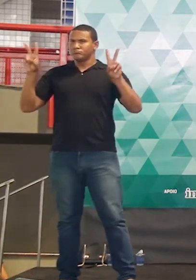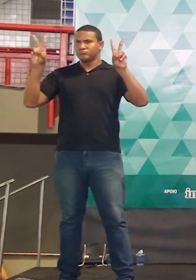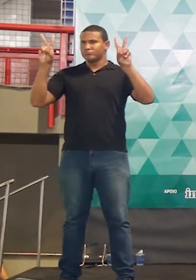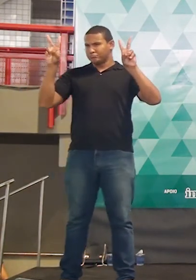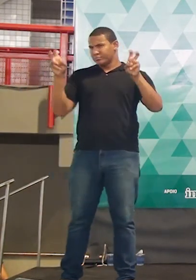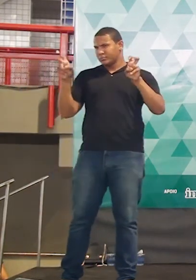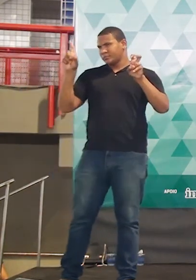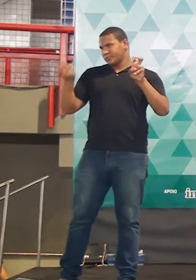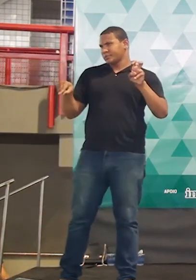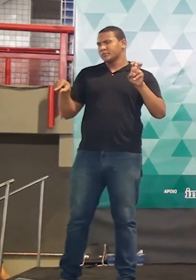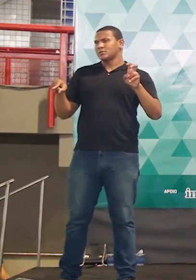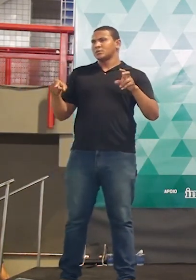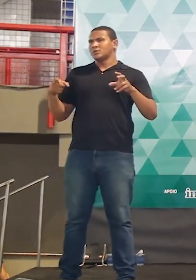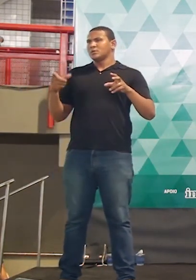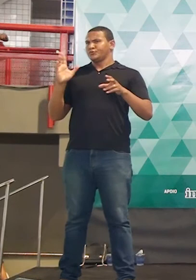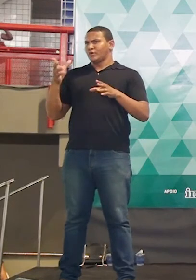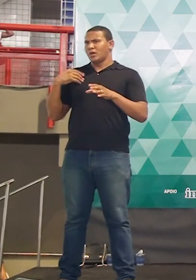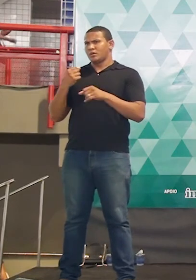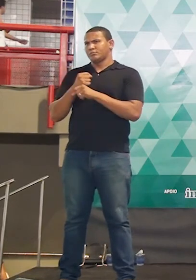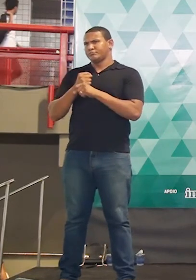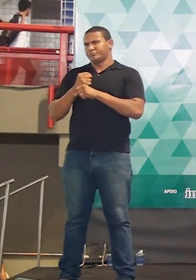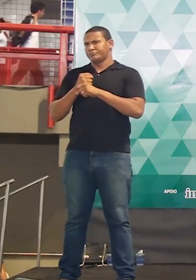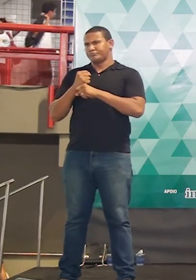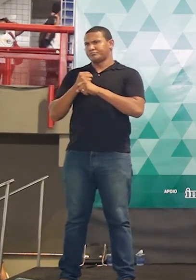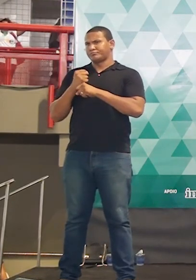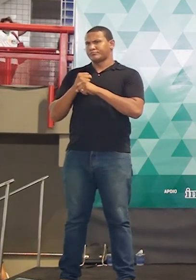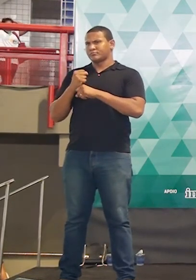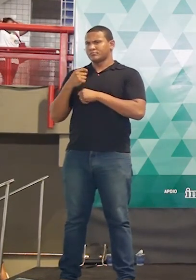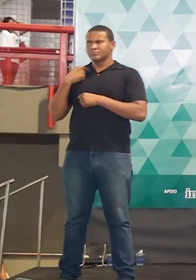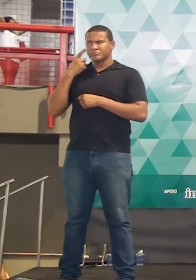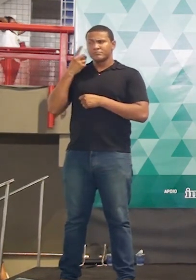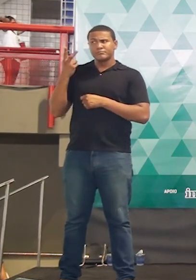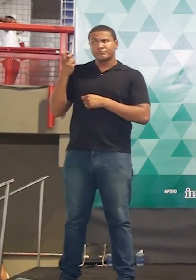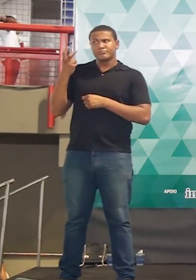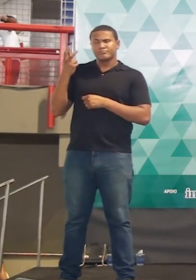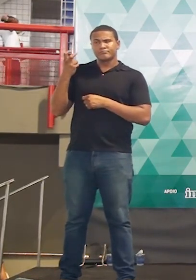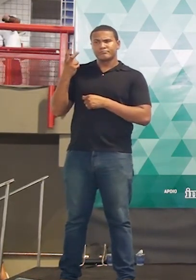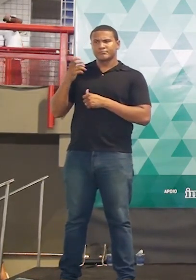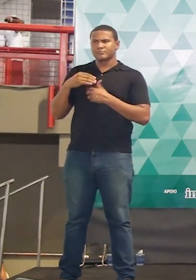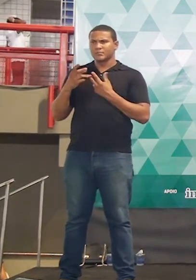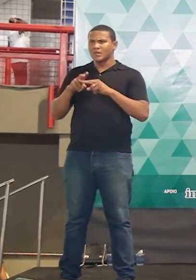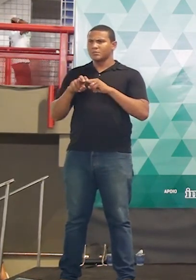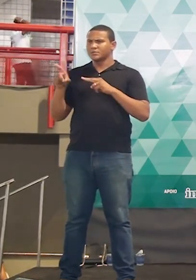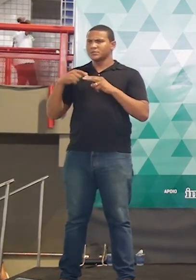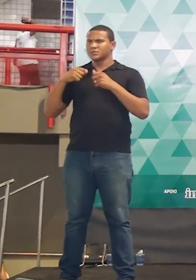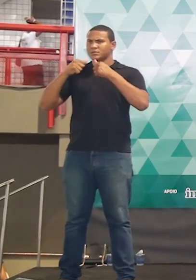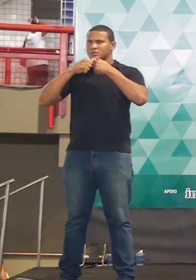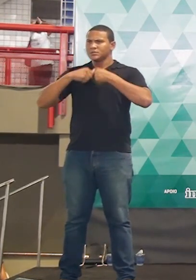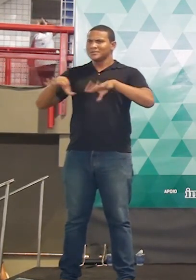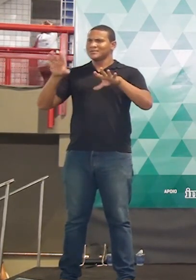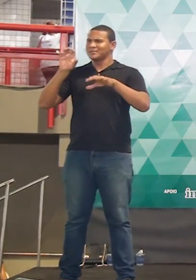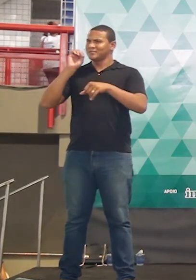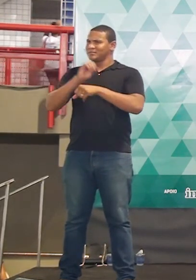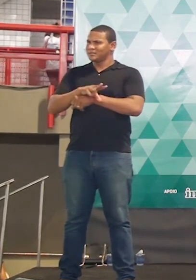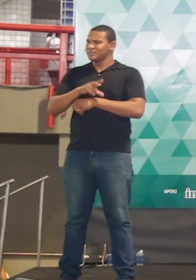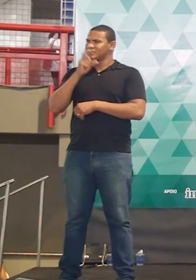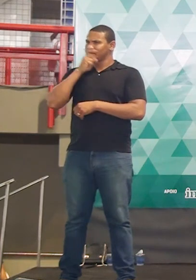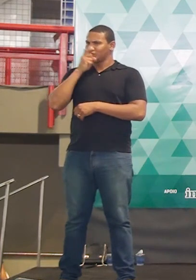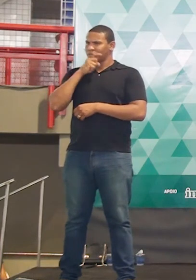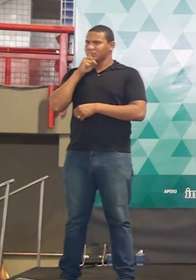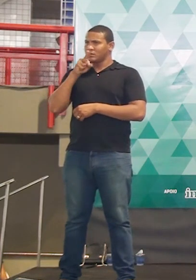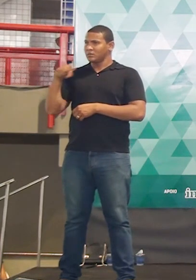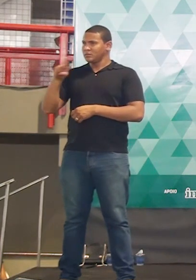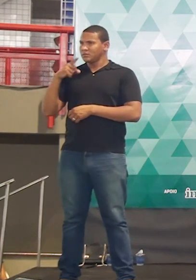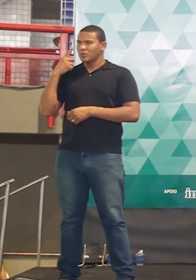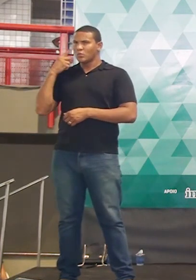algum tempo antenados. Então esse último tema das notícias falsas na internet, você tem que encontrar